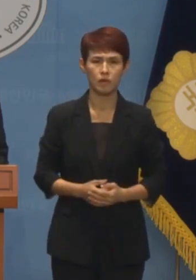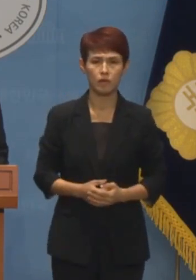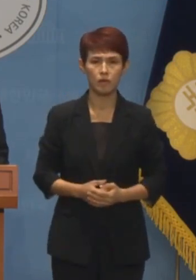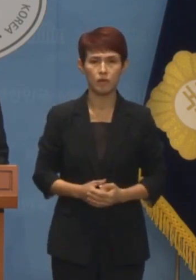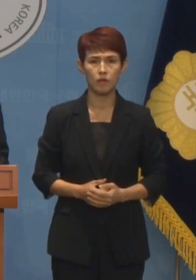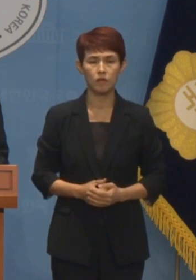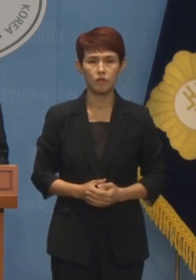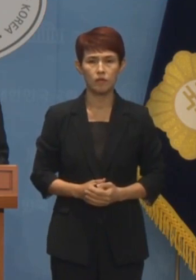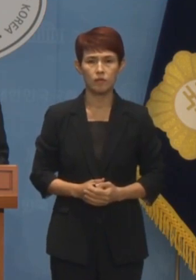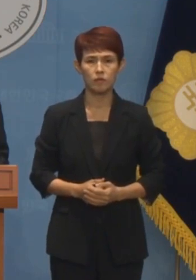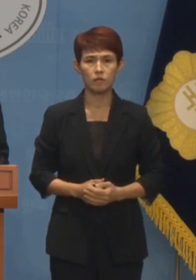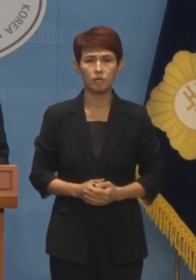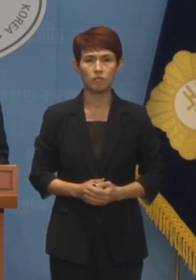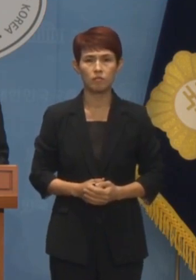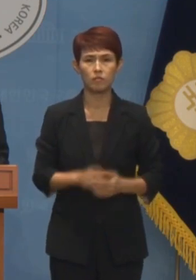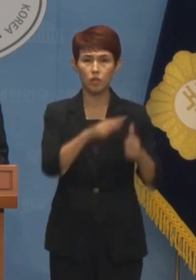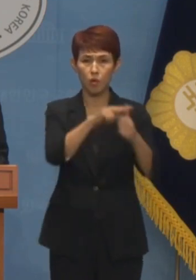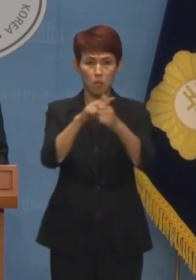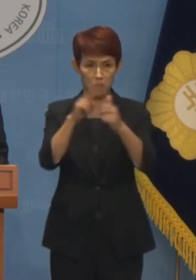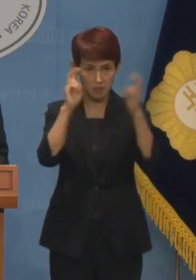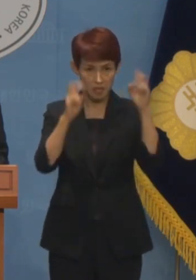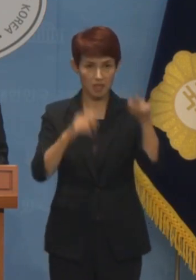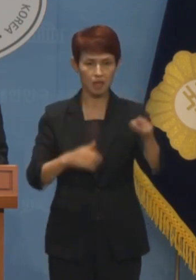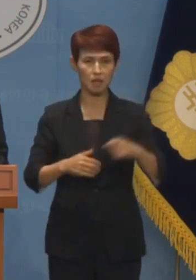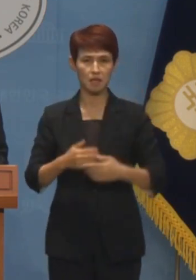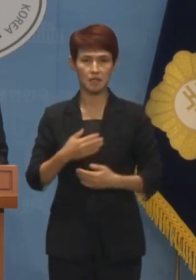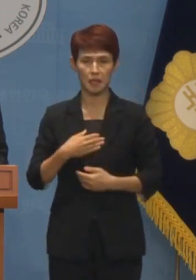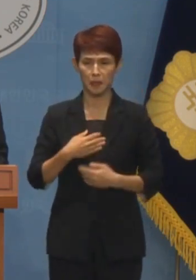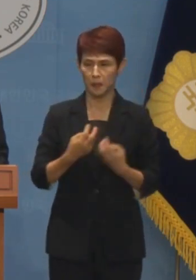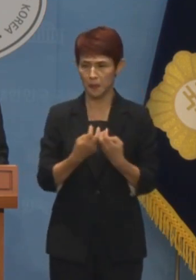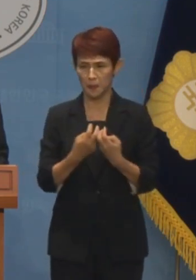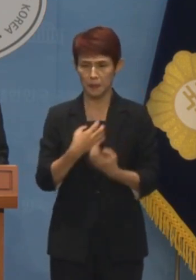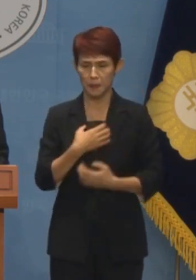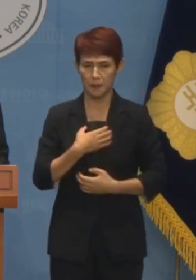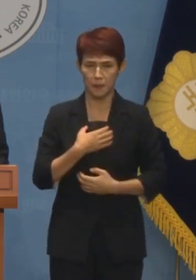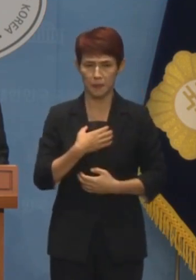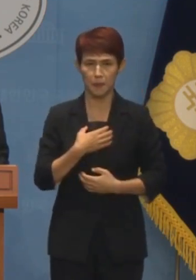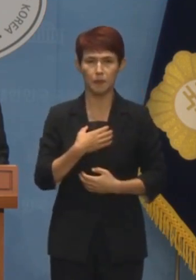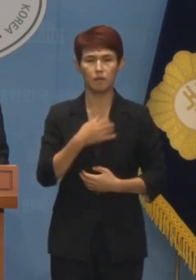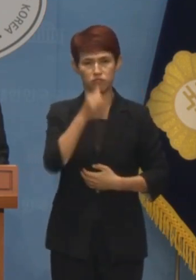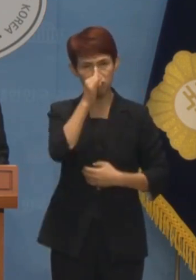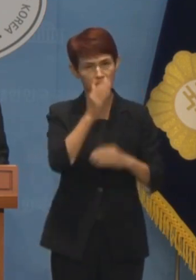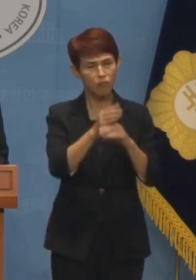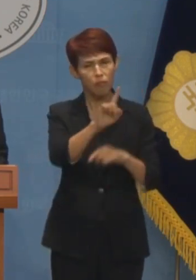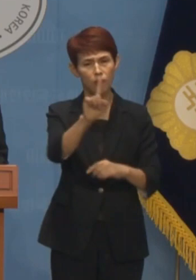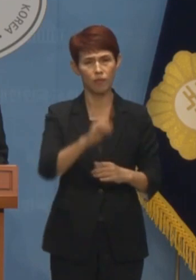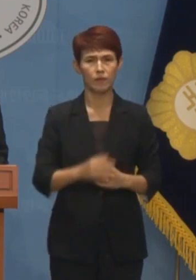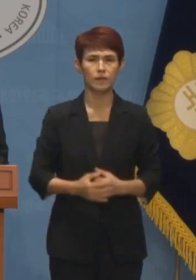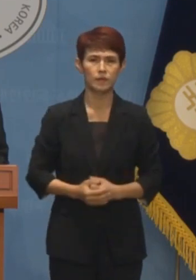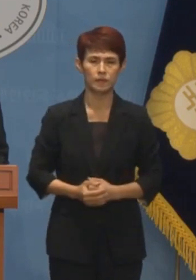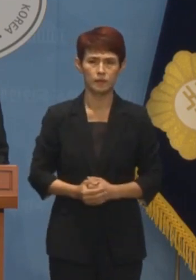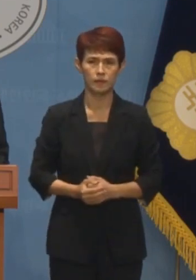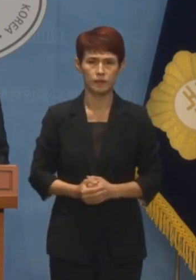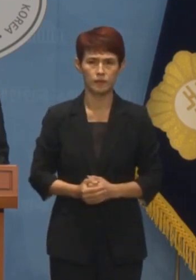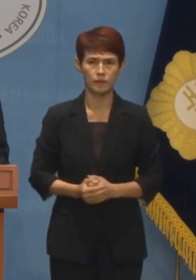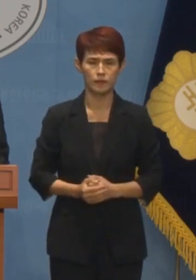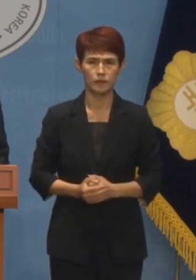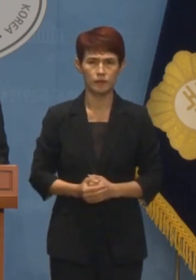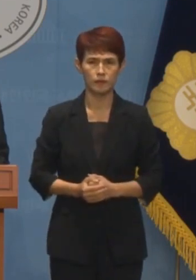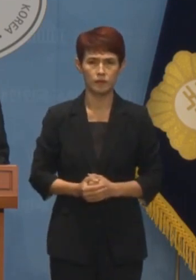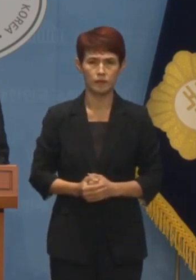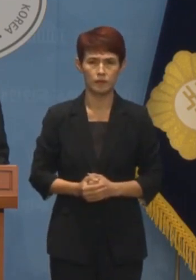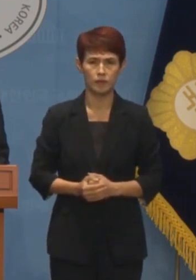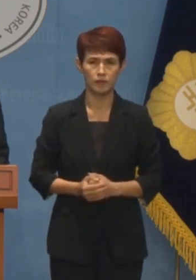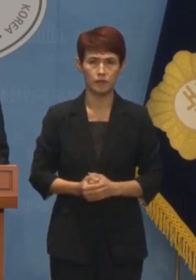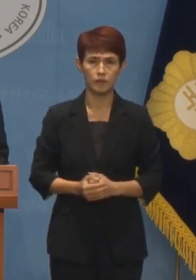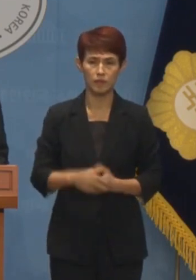상황에서도 정보사는 자신들의 체면 지키기가 더 중요한 것입니까 문제의